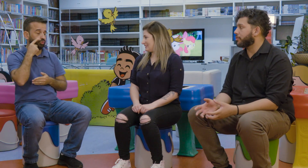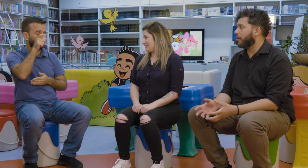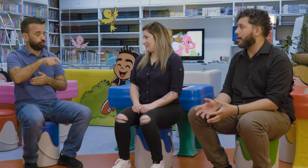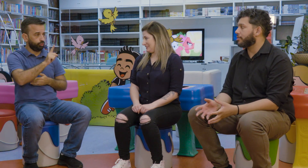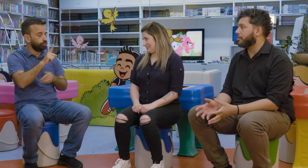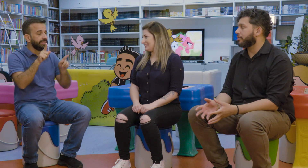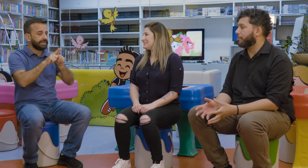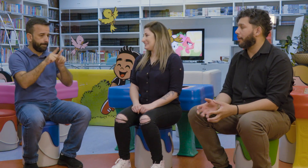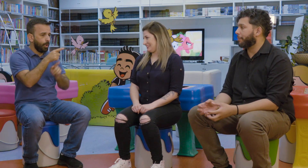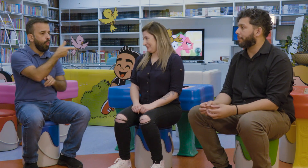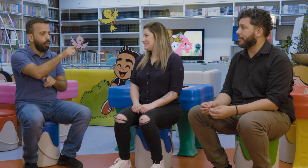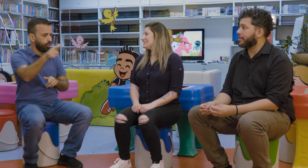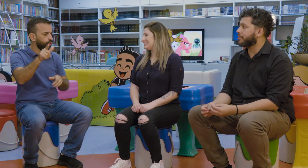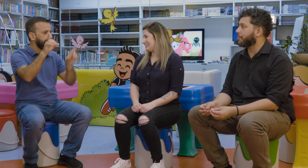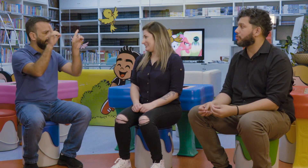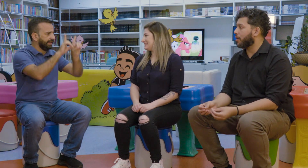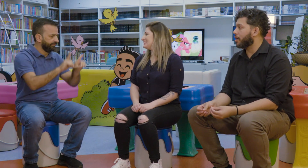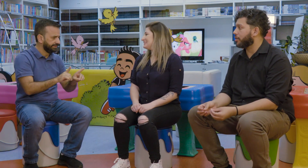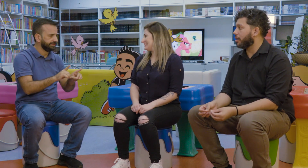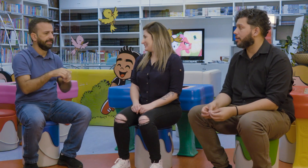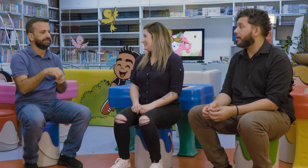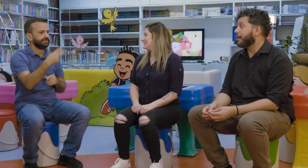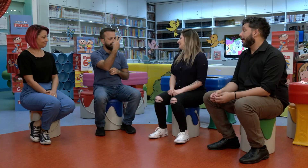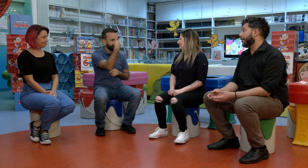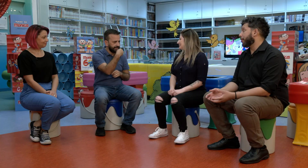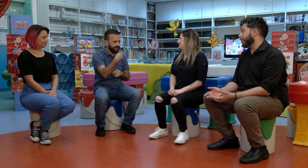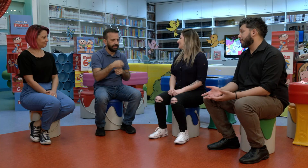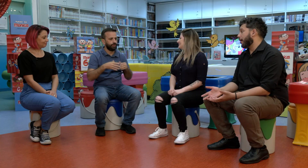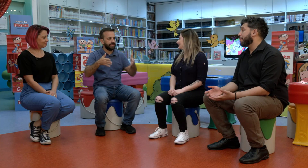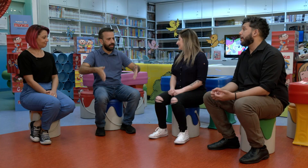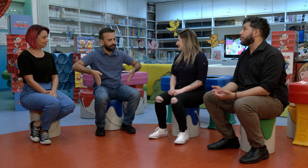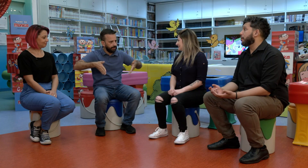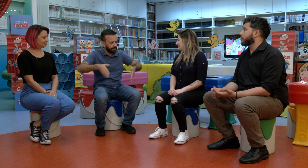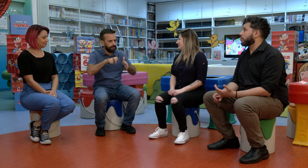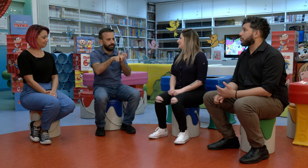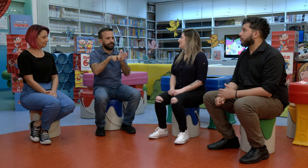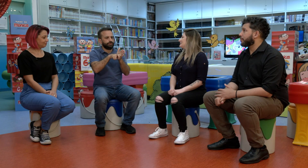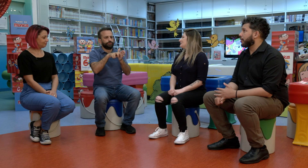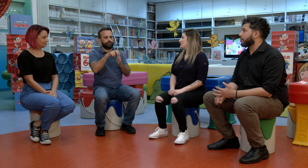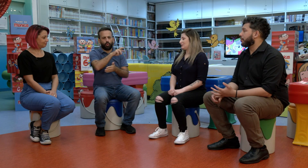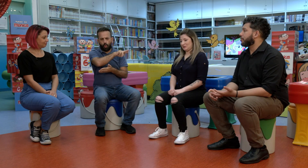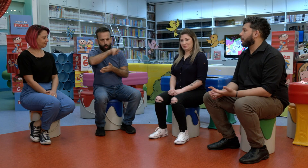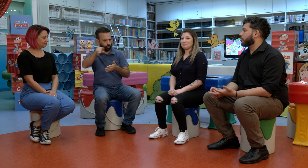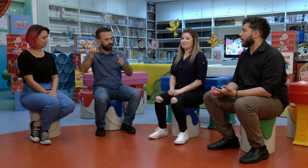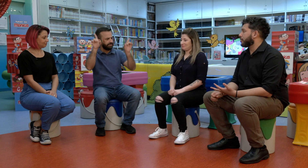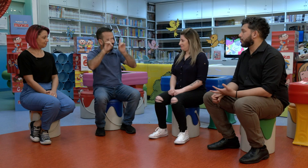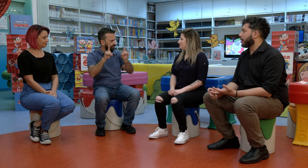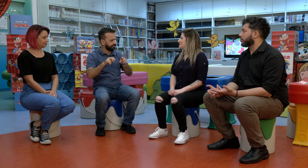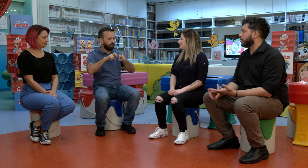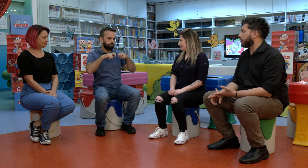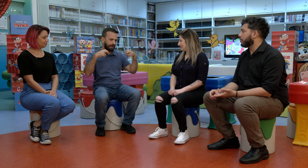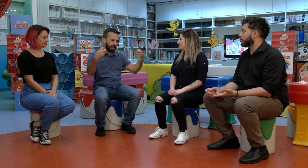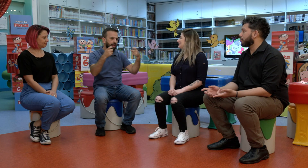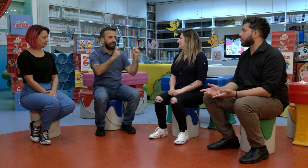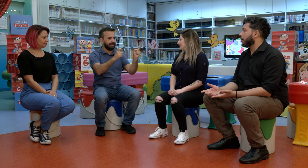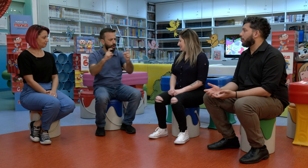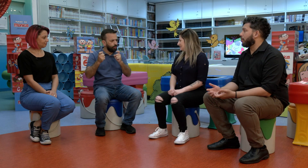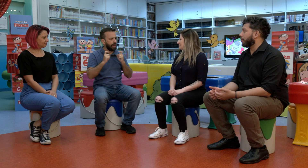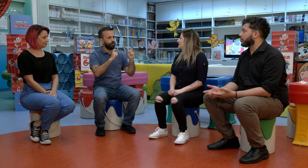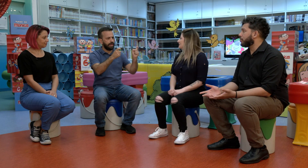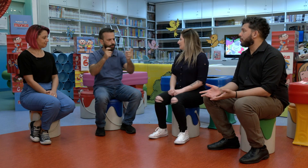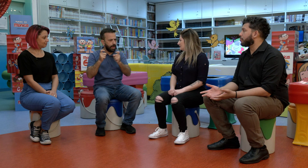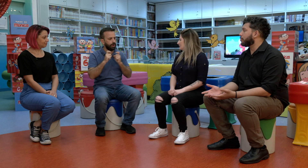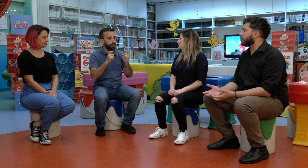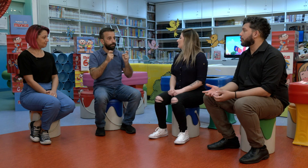para pensar esse personagem aí. Para pensar, tinha pessoas com deficiência, tinha personagens cegos, cadeirantes,